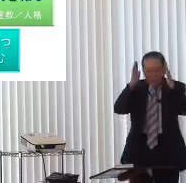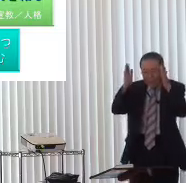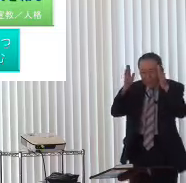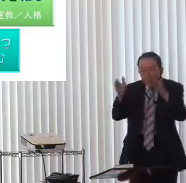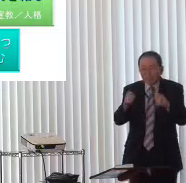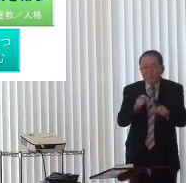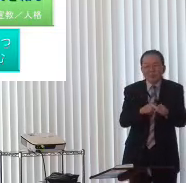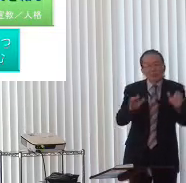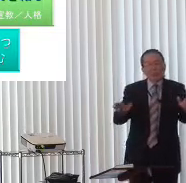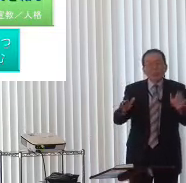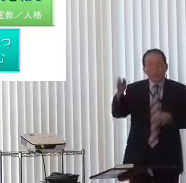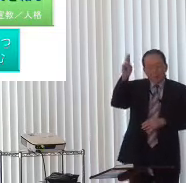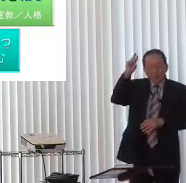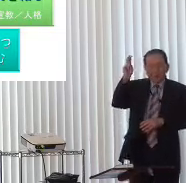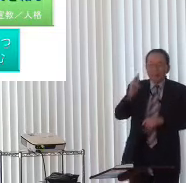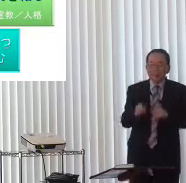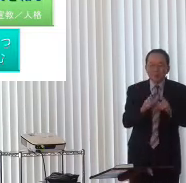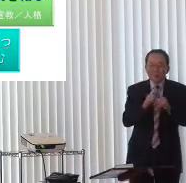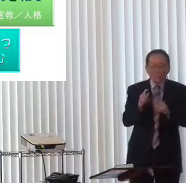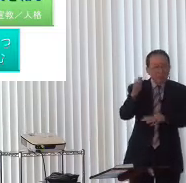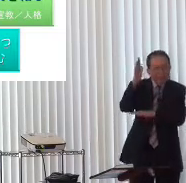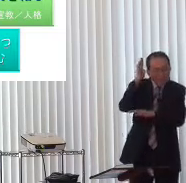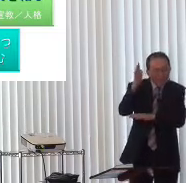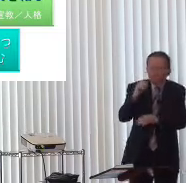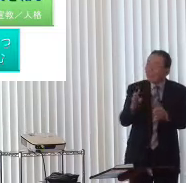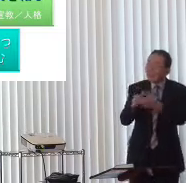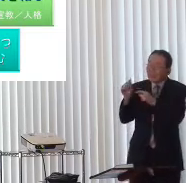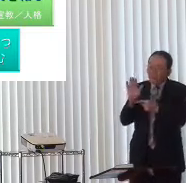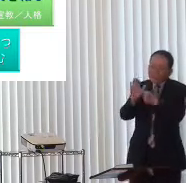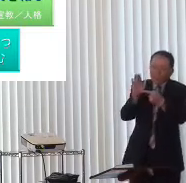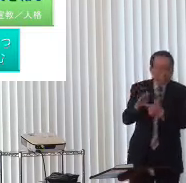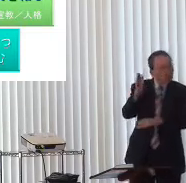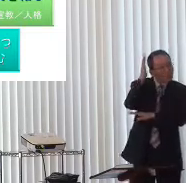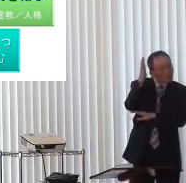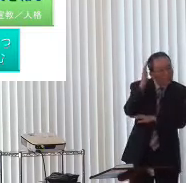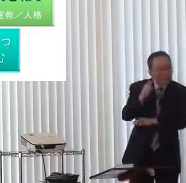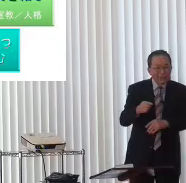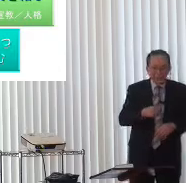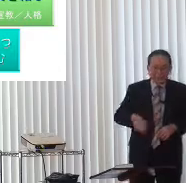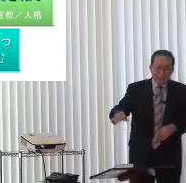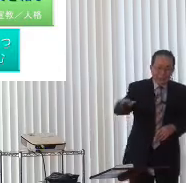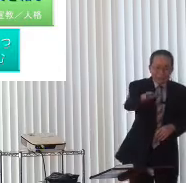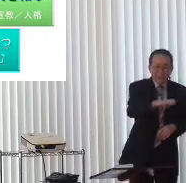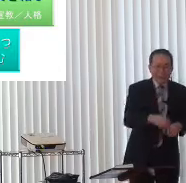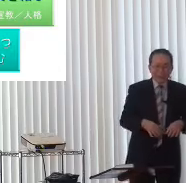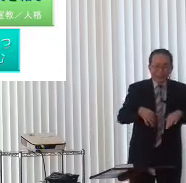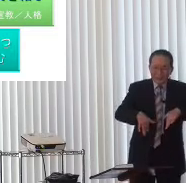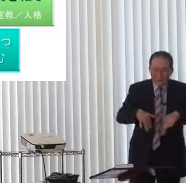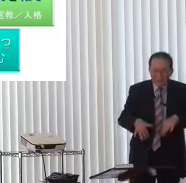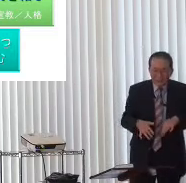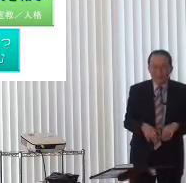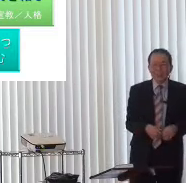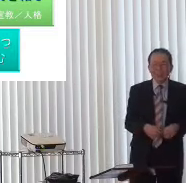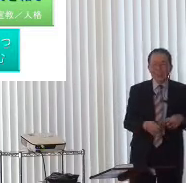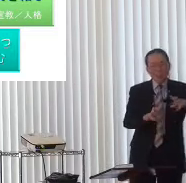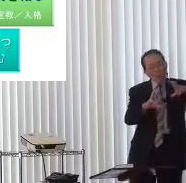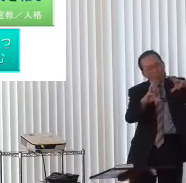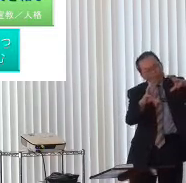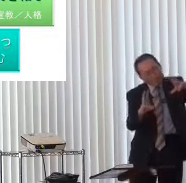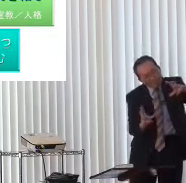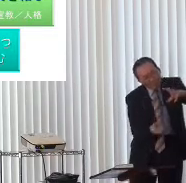御言葉を伝えていこう、イエス様のことを語っていこう、キリストの弟子として生きていこう、また身を結ぶ